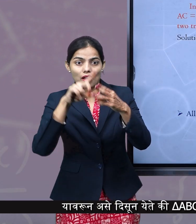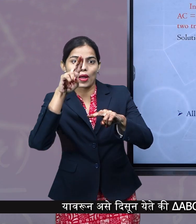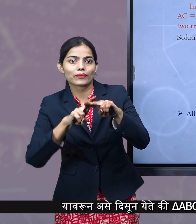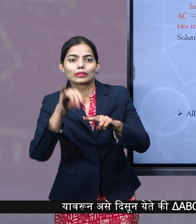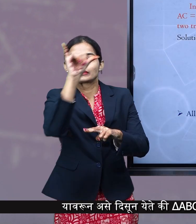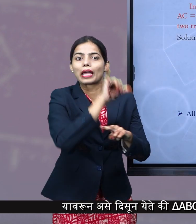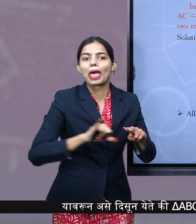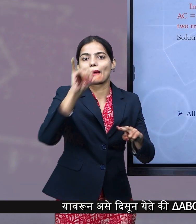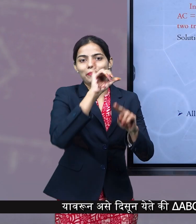आहेत.